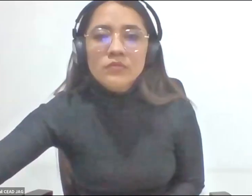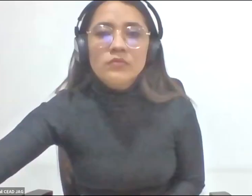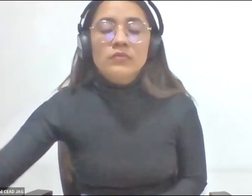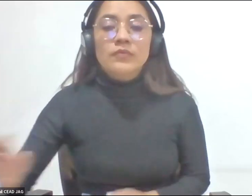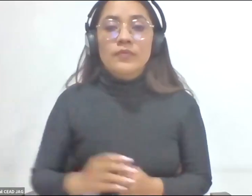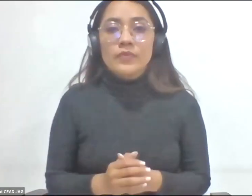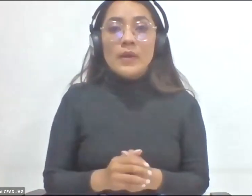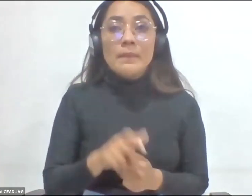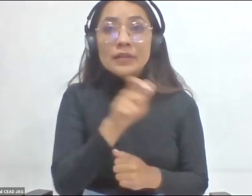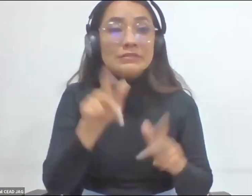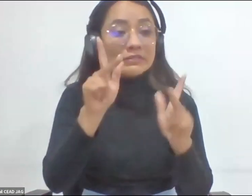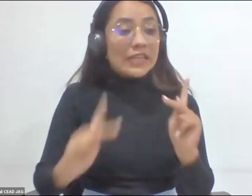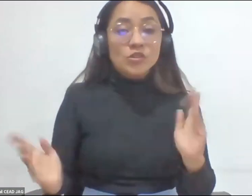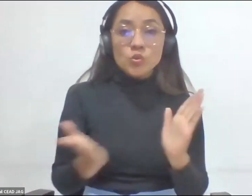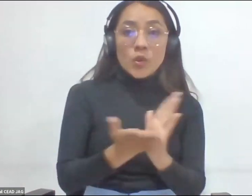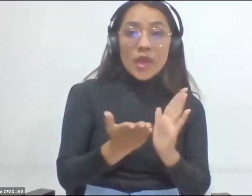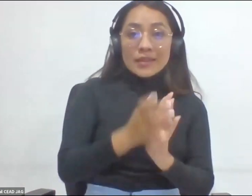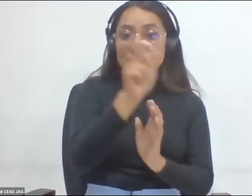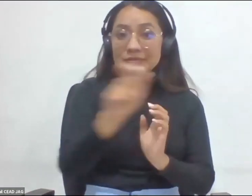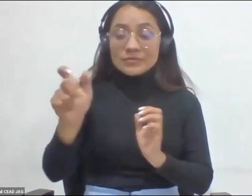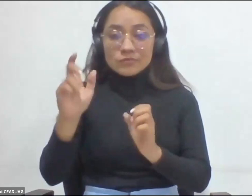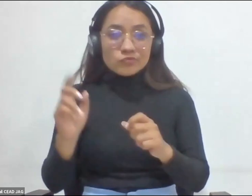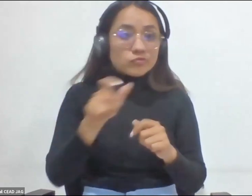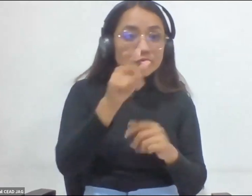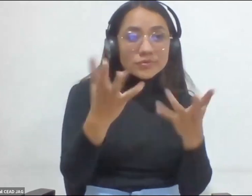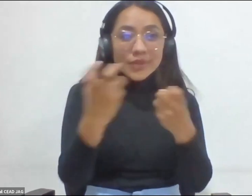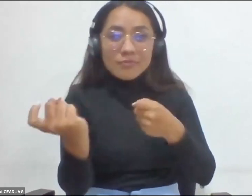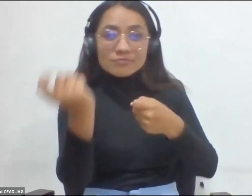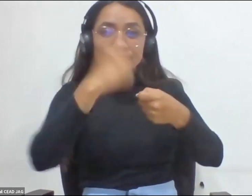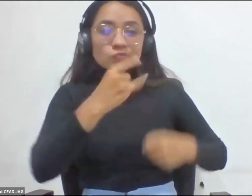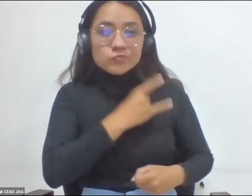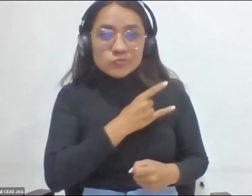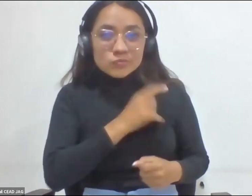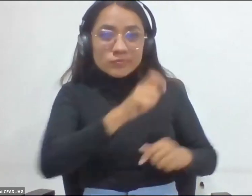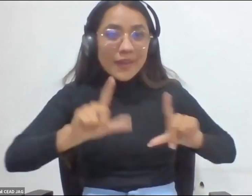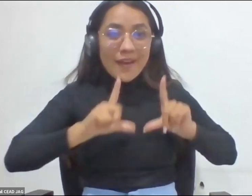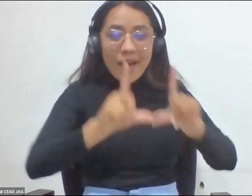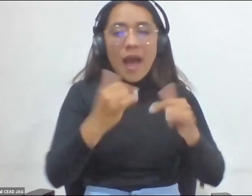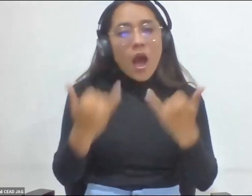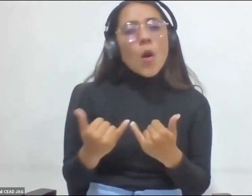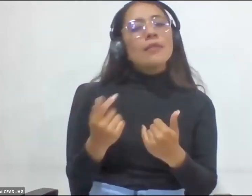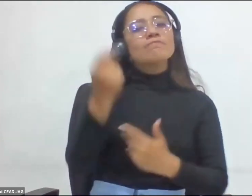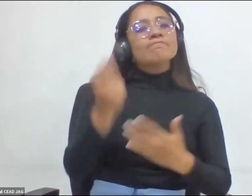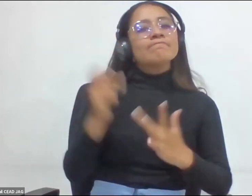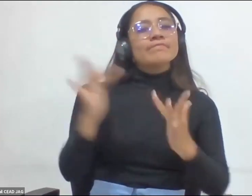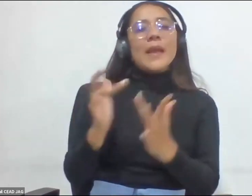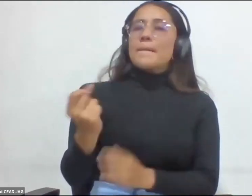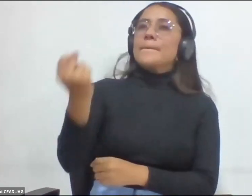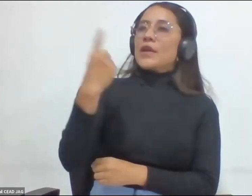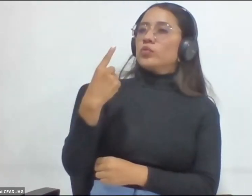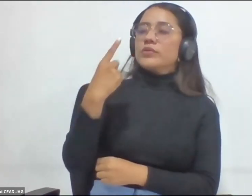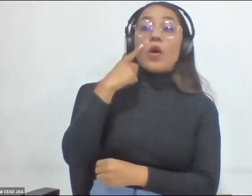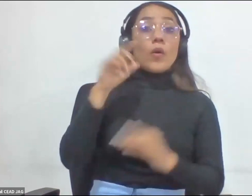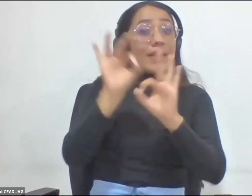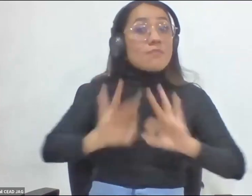bueno entrando en detalle frente a la respuesta a esta pregunta es importante que todos